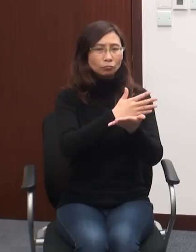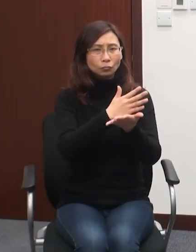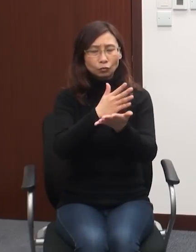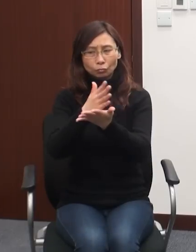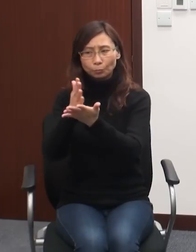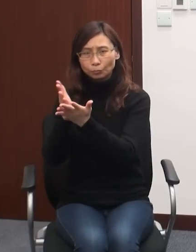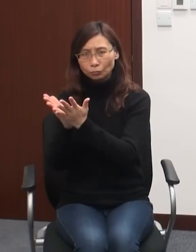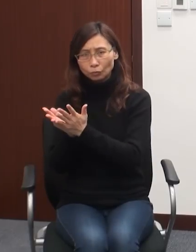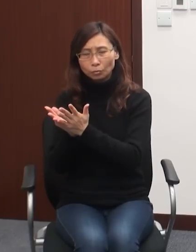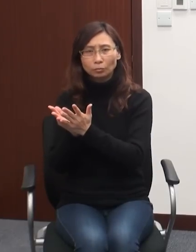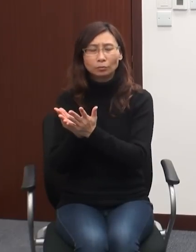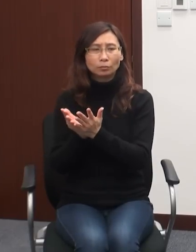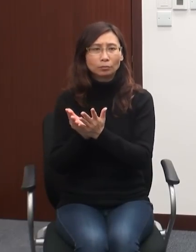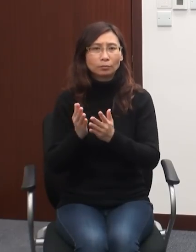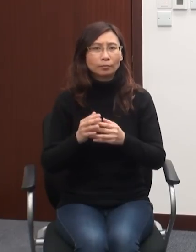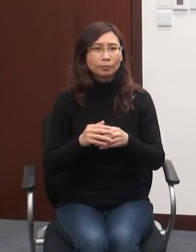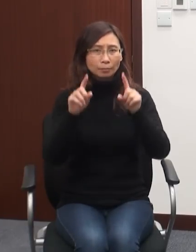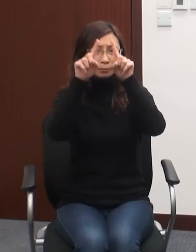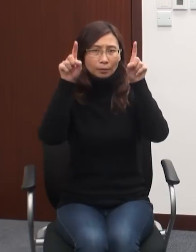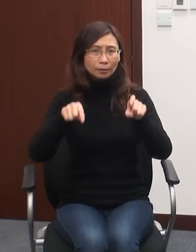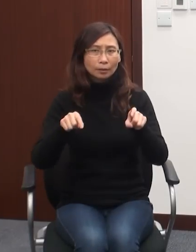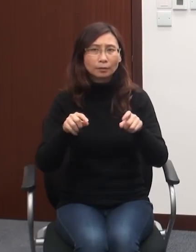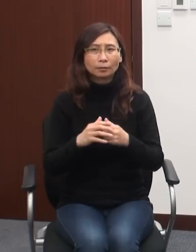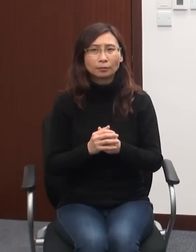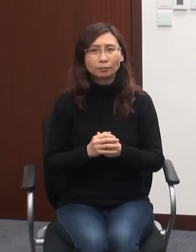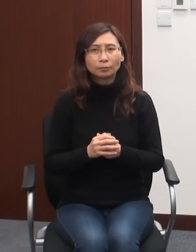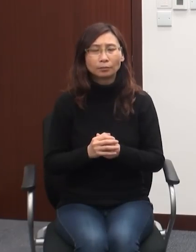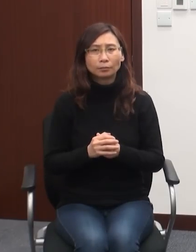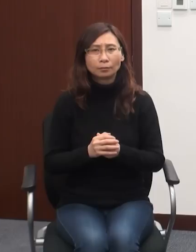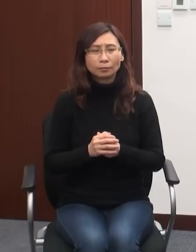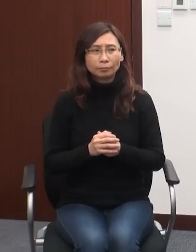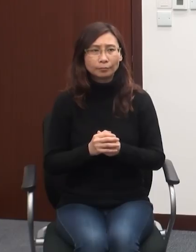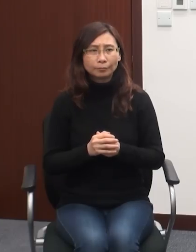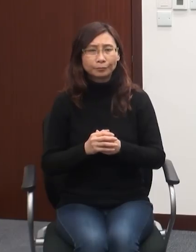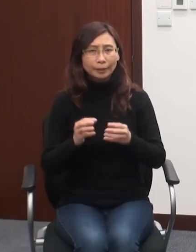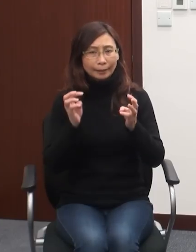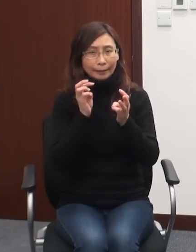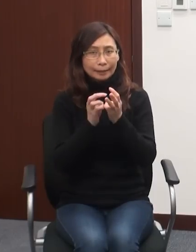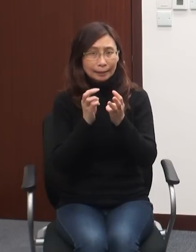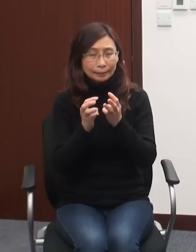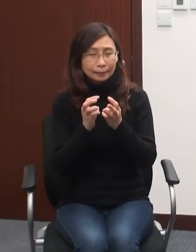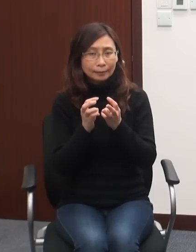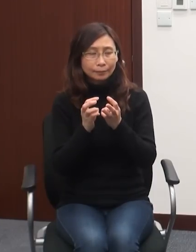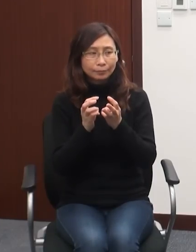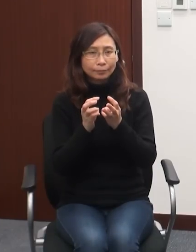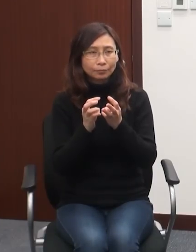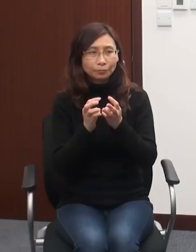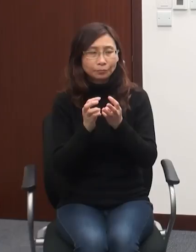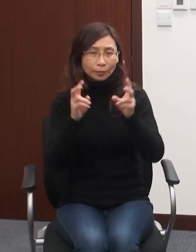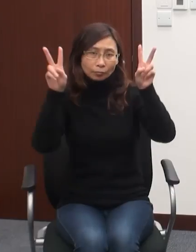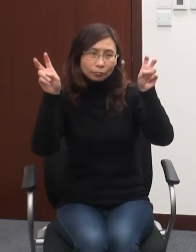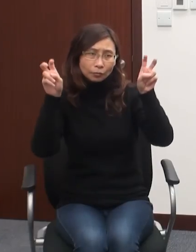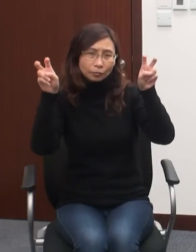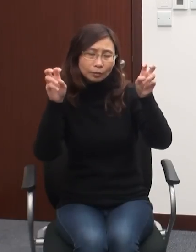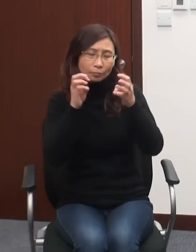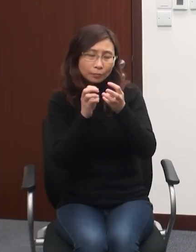十色、林林種種的問題咧，係嘅現象咧，解釋成為，即係將佢作為一個題材解釋俾